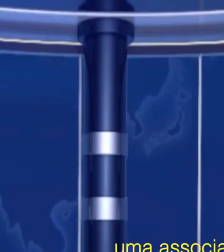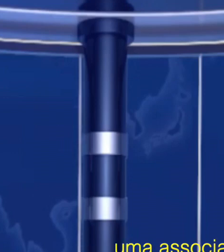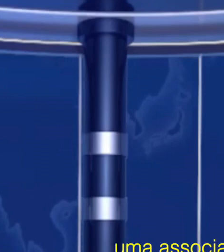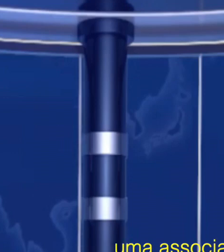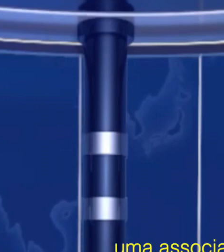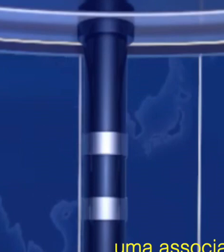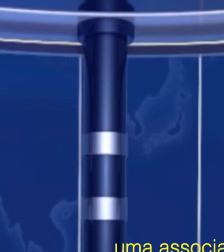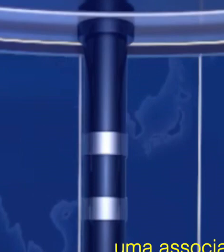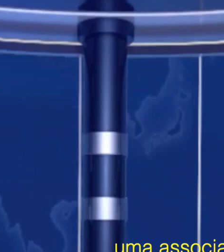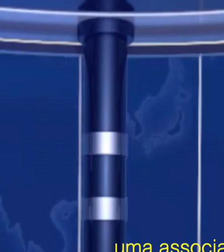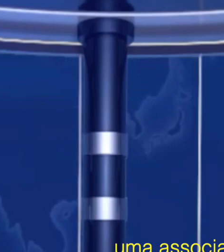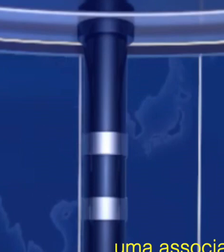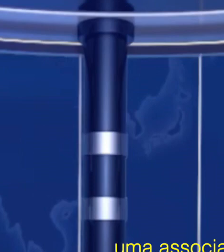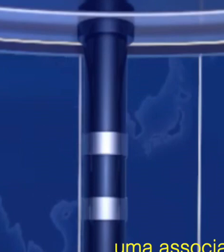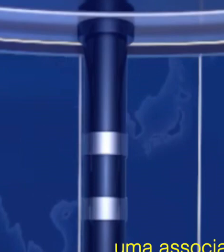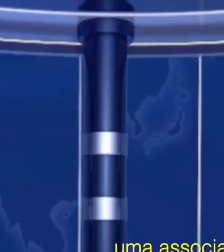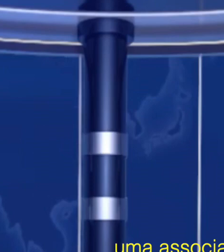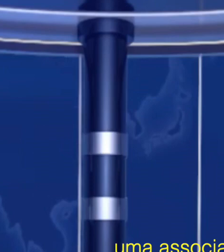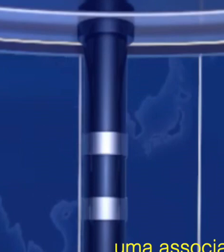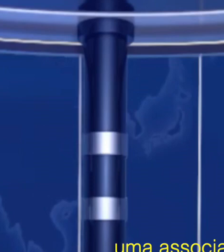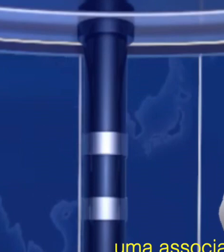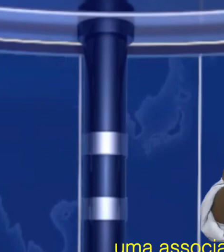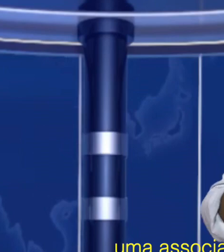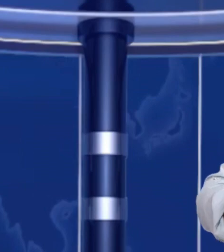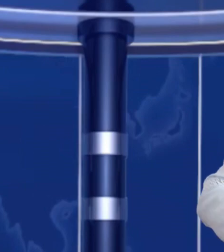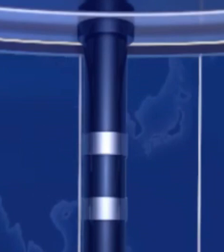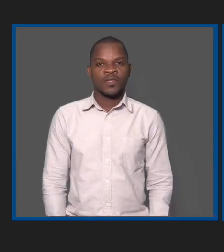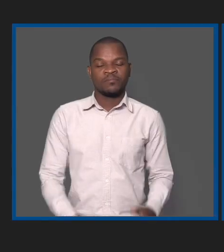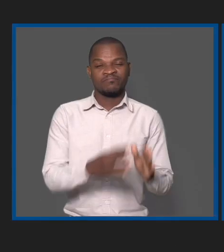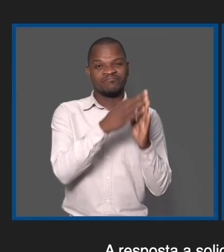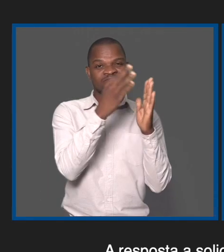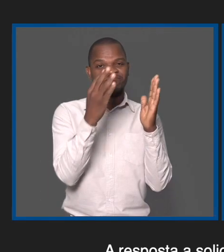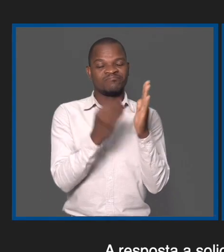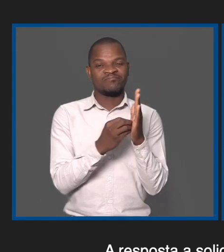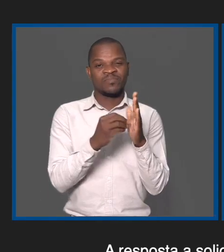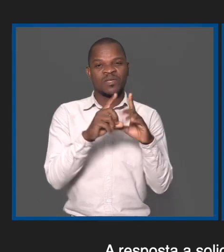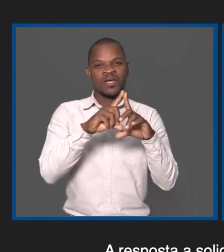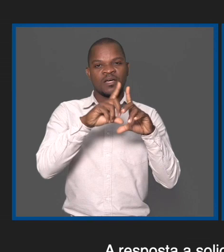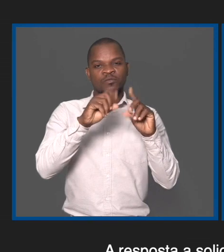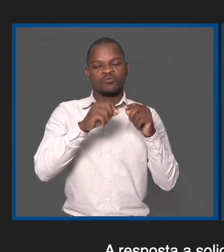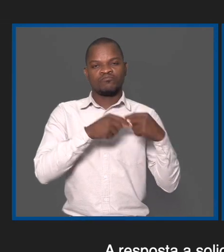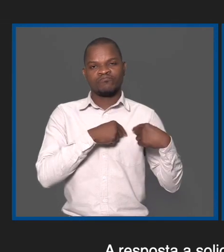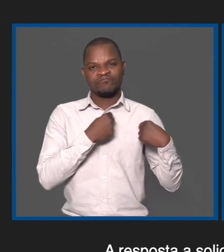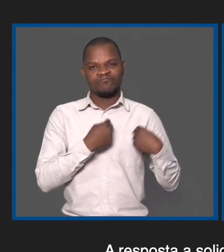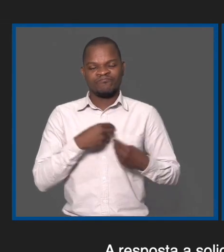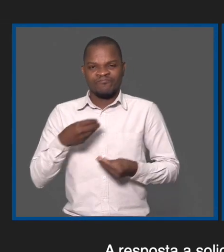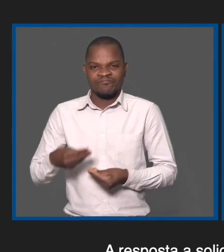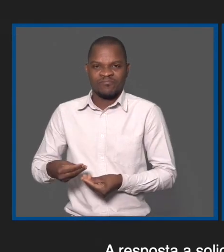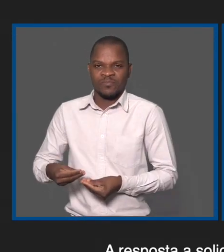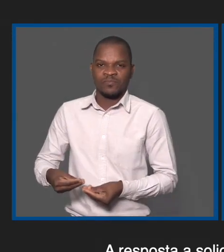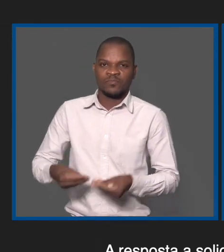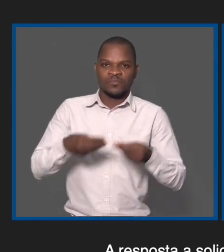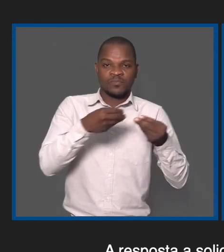Sorrisos, uma associação que trabalha em prol das crianças com deficiência. A à solidariedade e apoio para as crianças